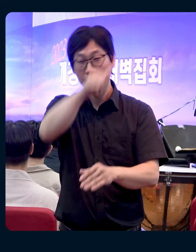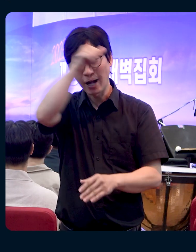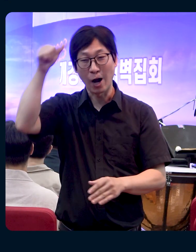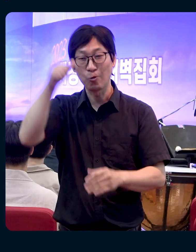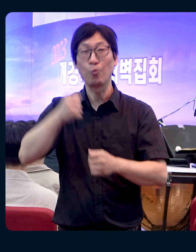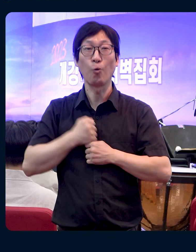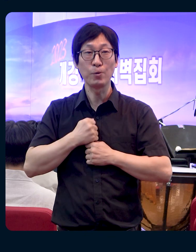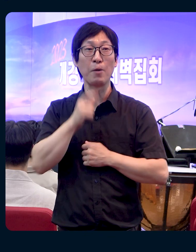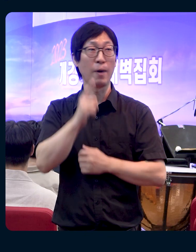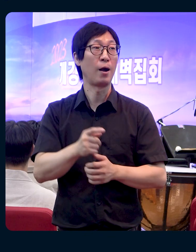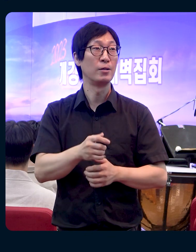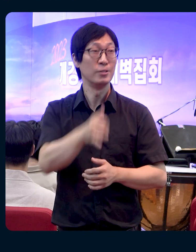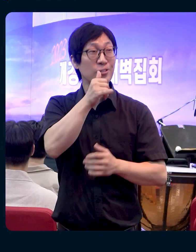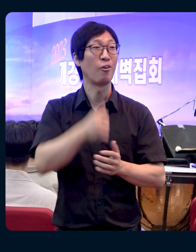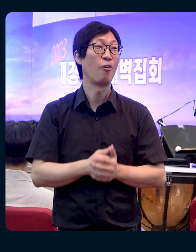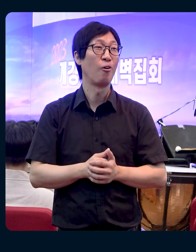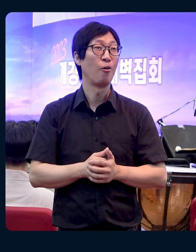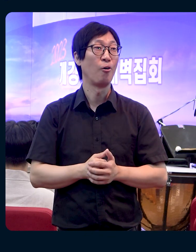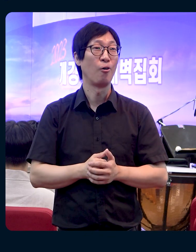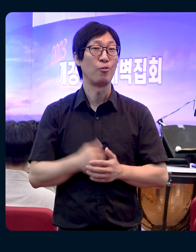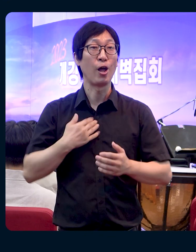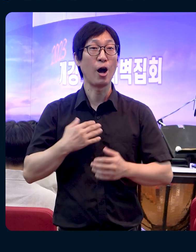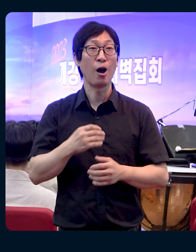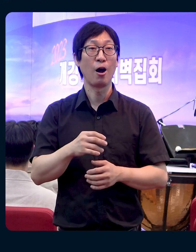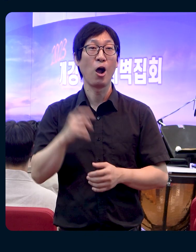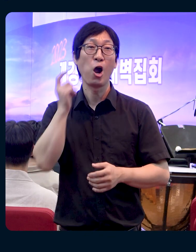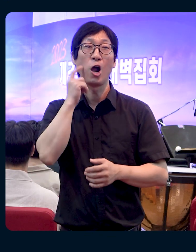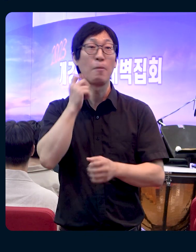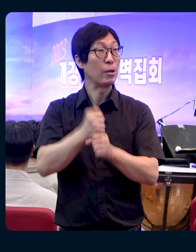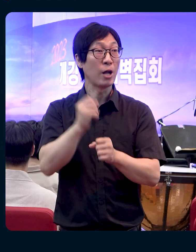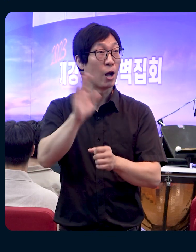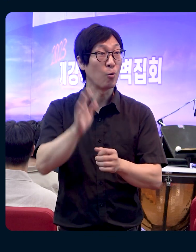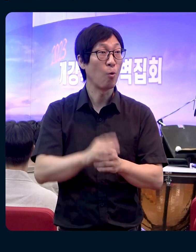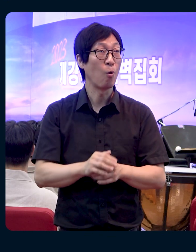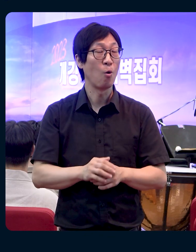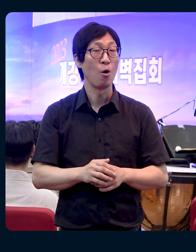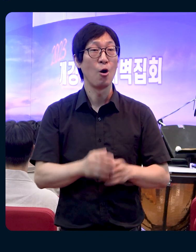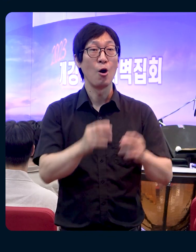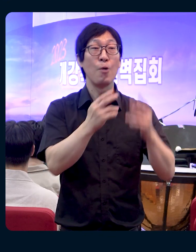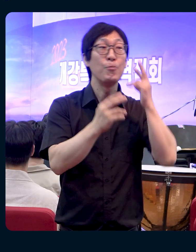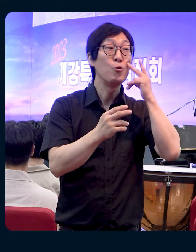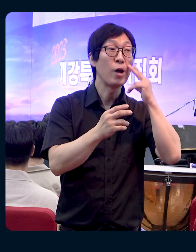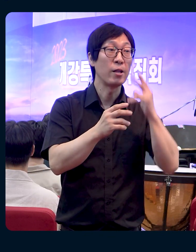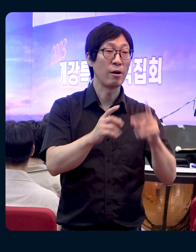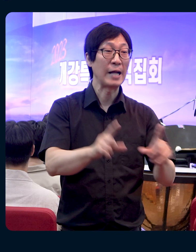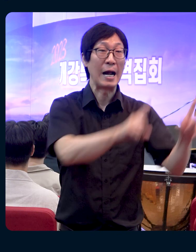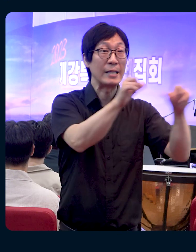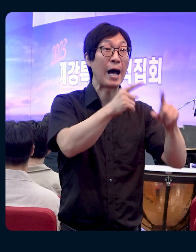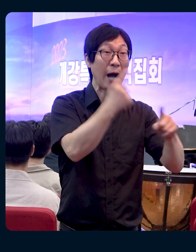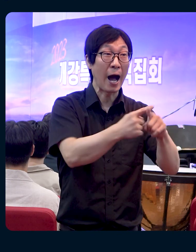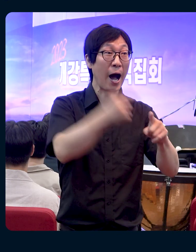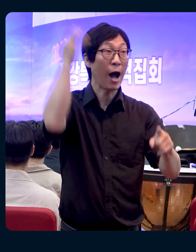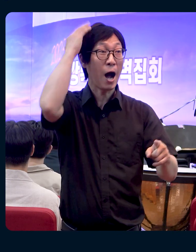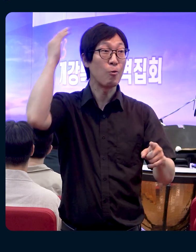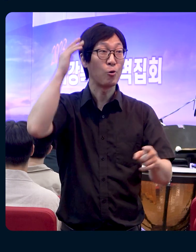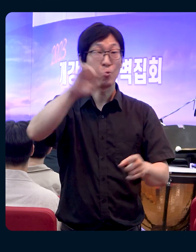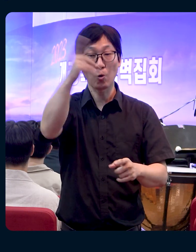아니, 이건 제가 만들어낸 말이 아니에요. 이민사회에 있는 가장 가슴 아픈 이야기예요.